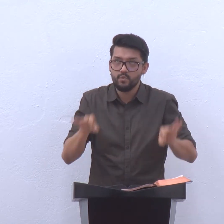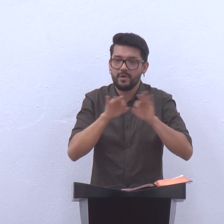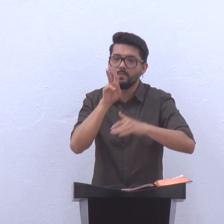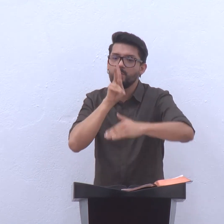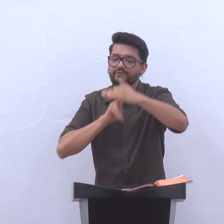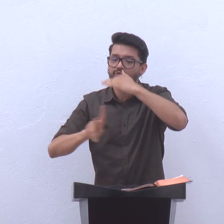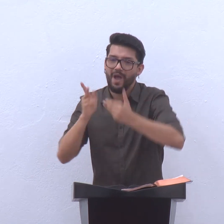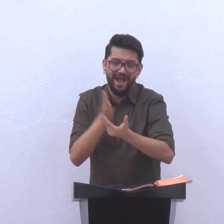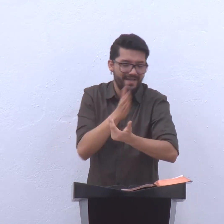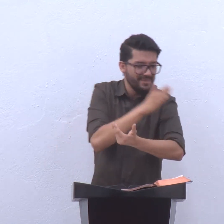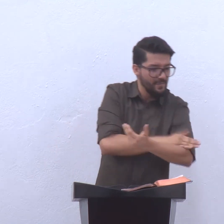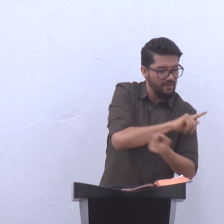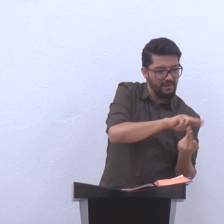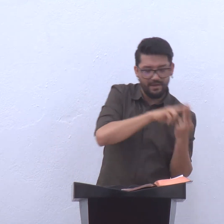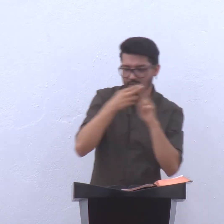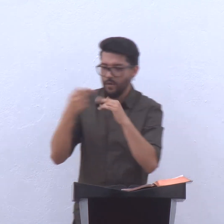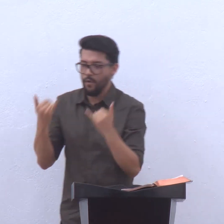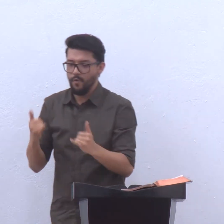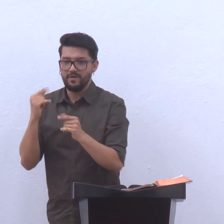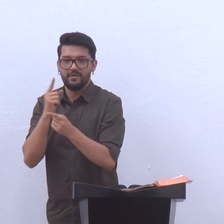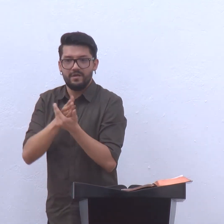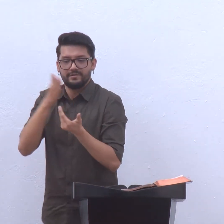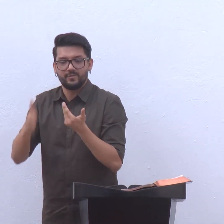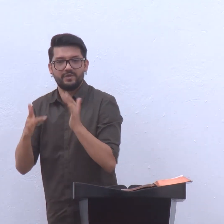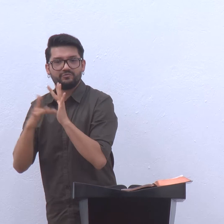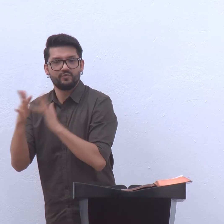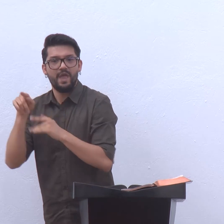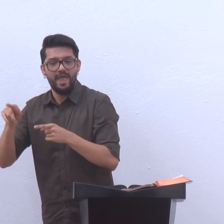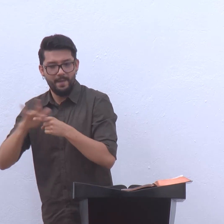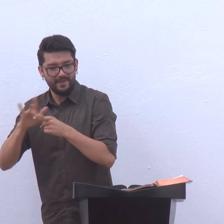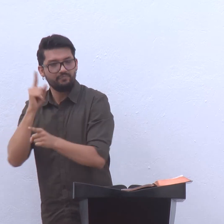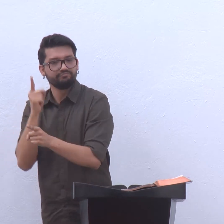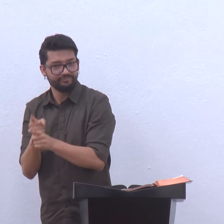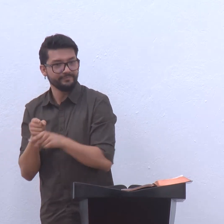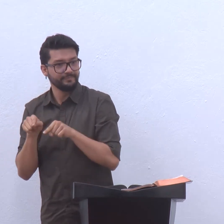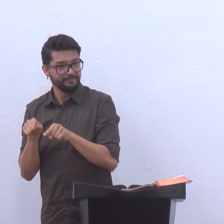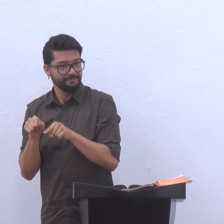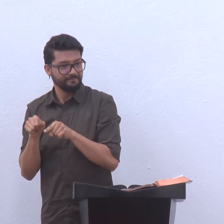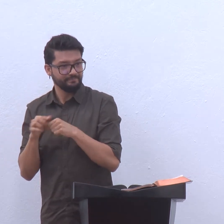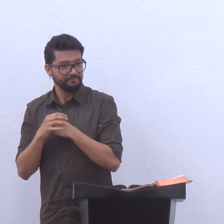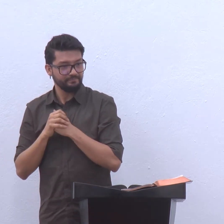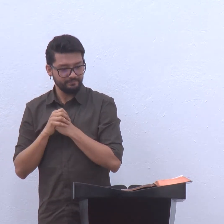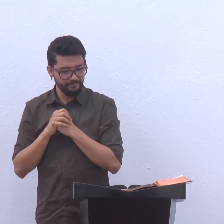leer juiciosamente, porque es una profecía que hoy se cumple en medio de nosotros.